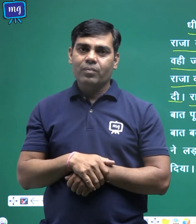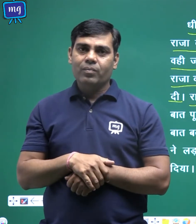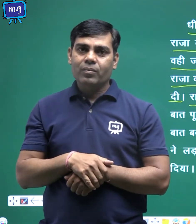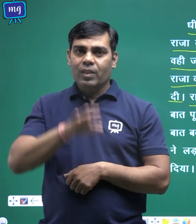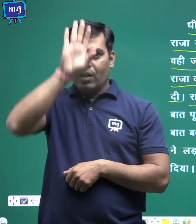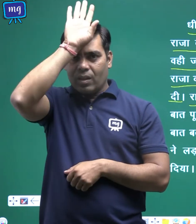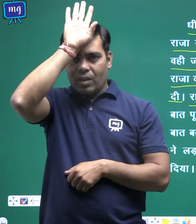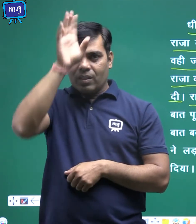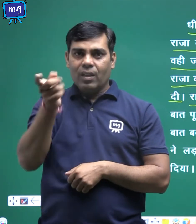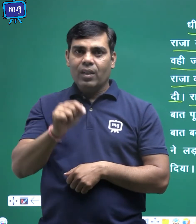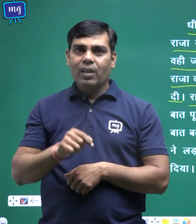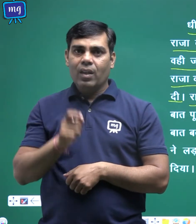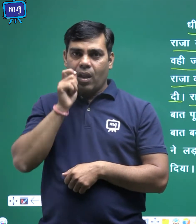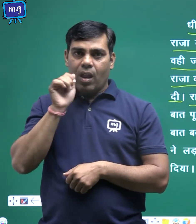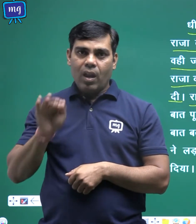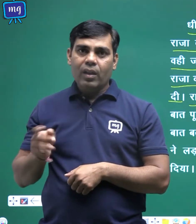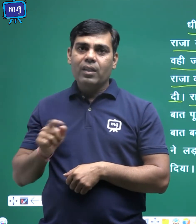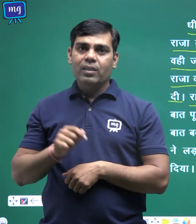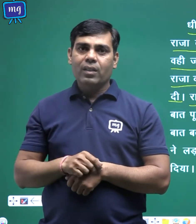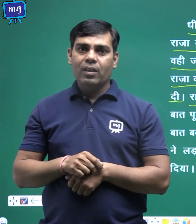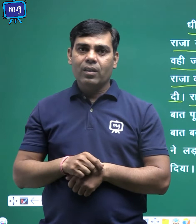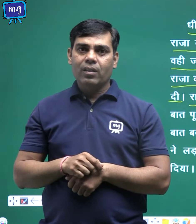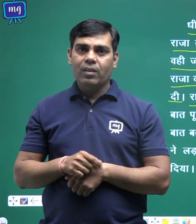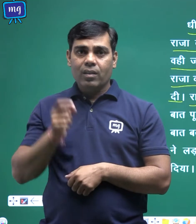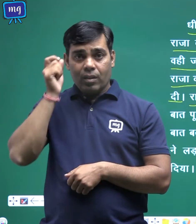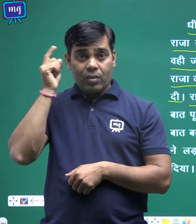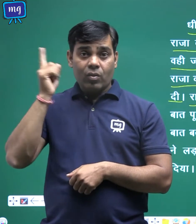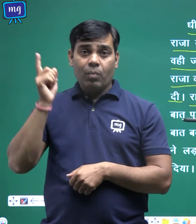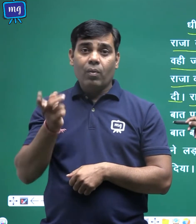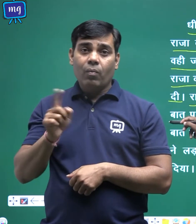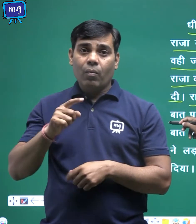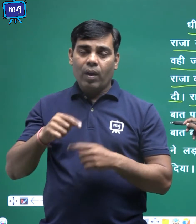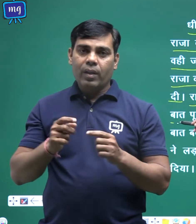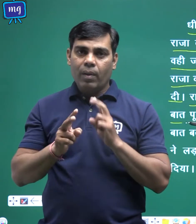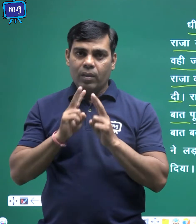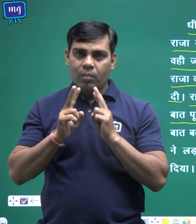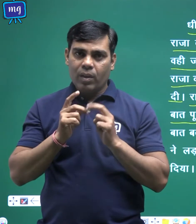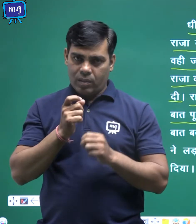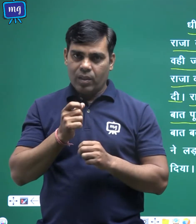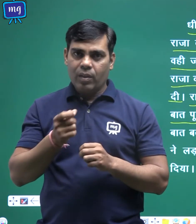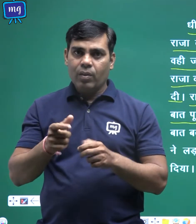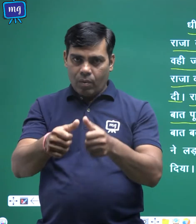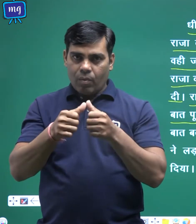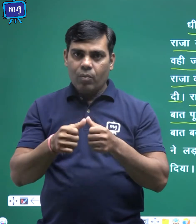राजा ने लड़के से स्वप्न वाली बात पूछी,